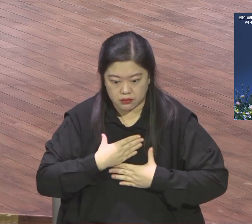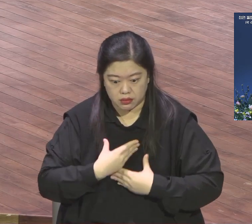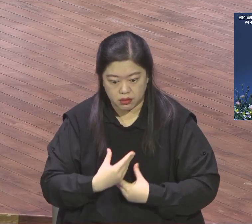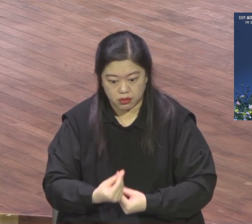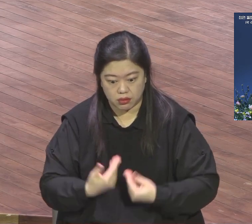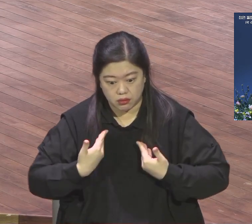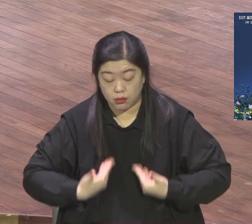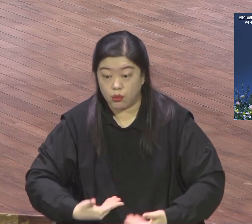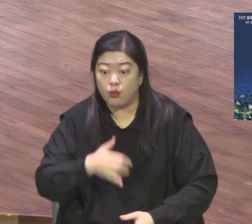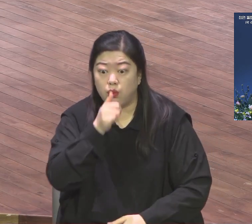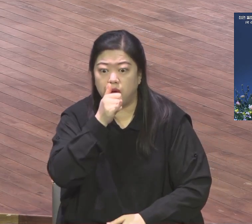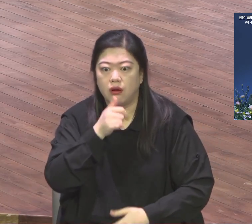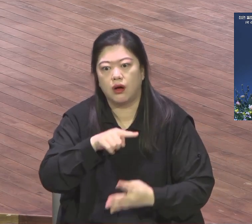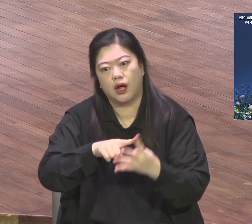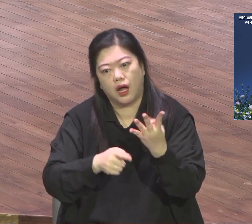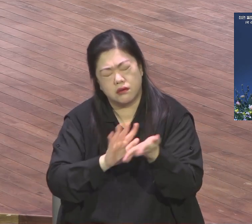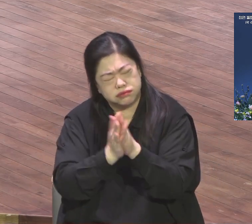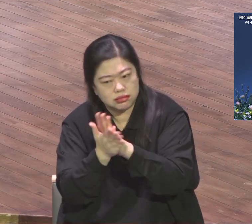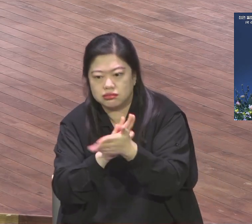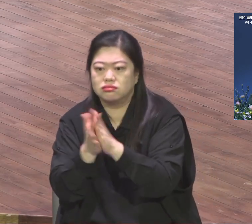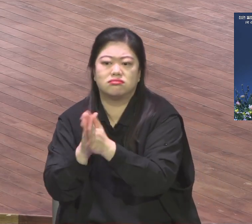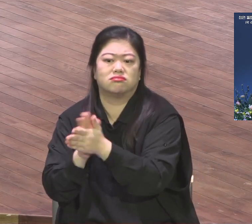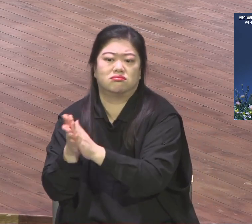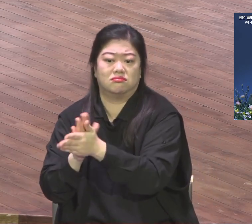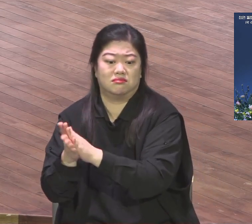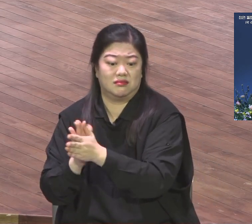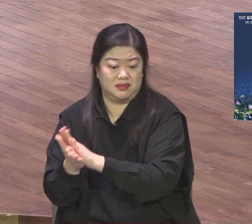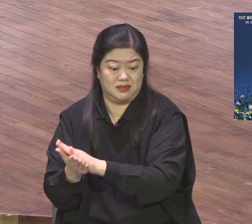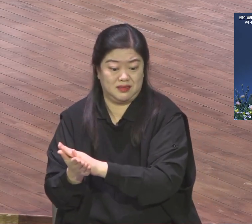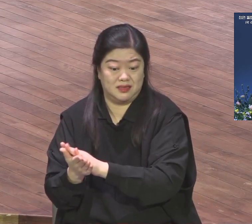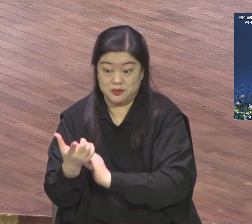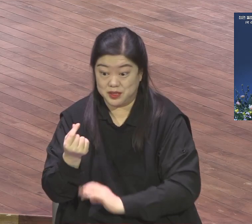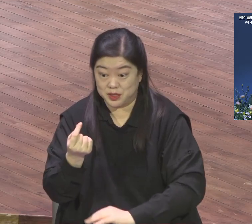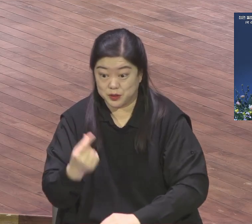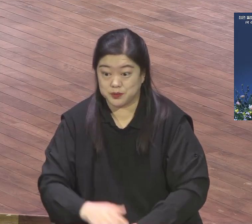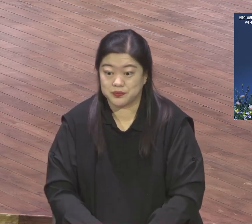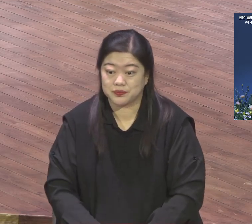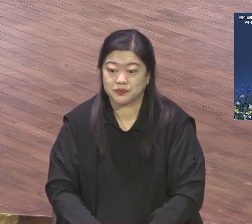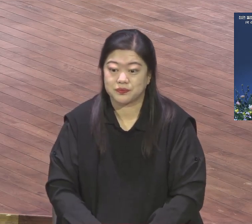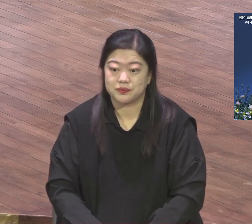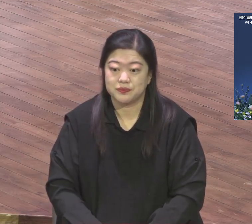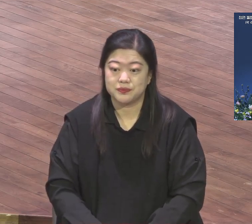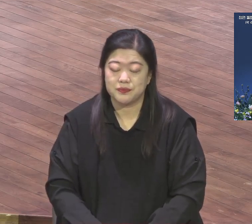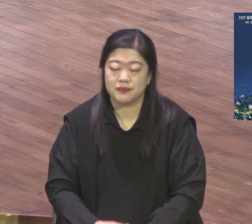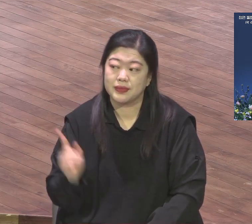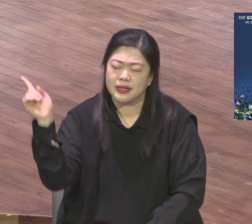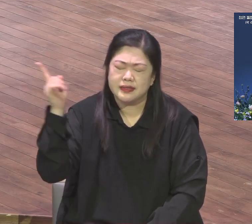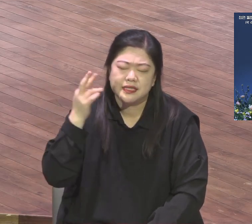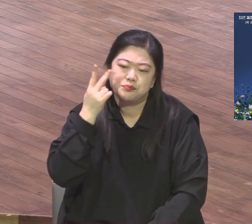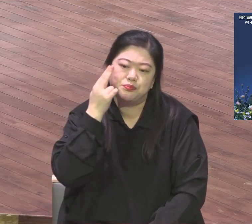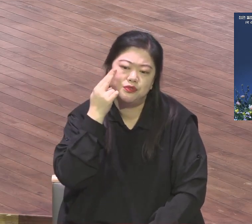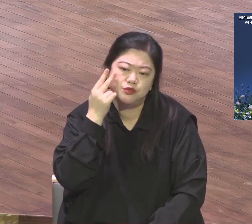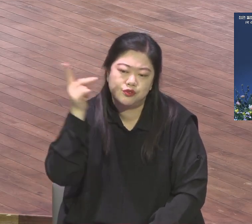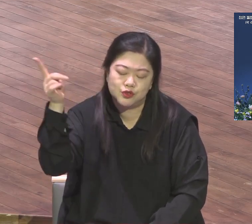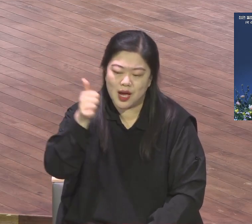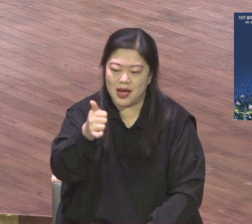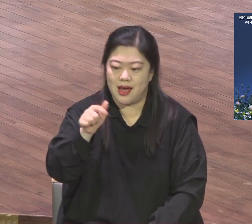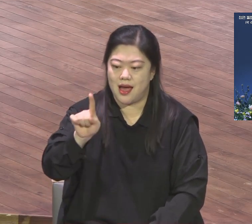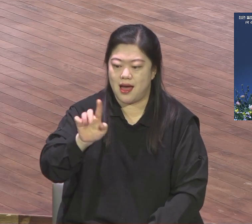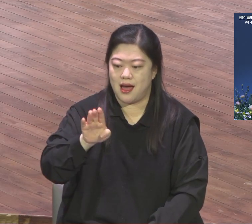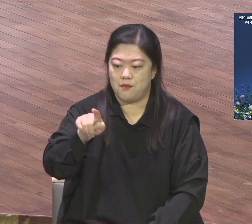마찬가지입니다. 예전에 우리 미국의 하버드 대학에서